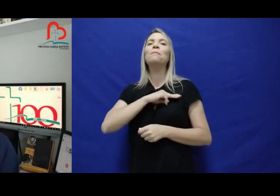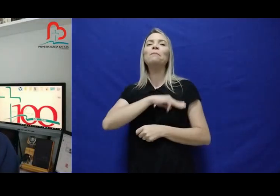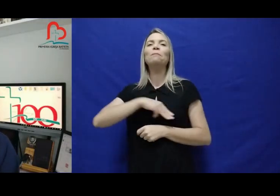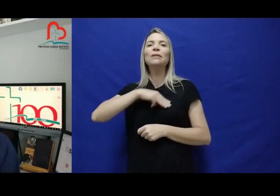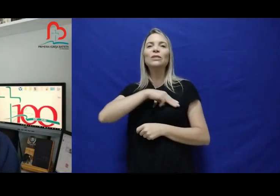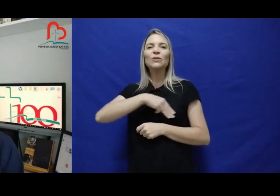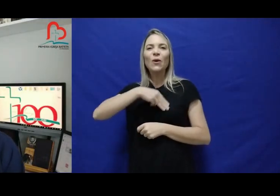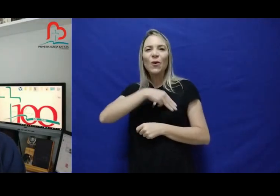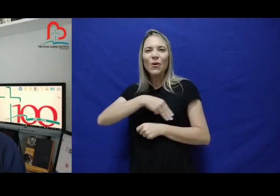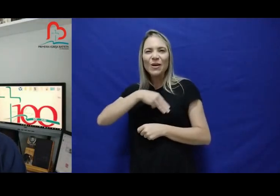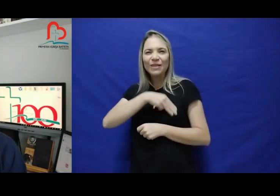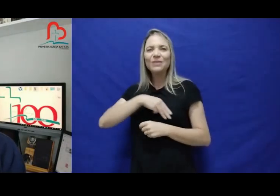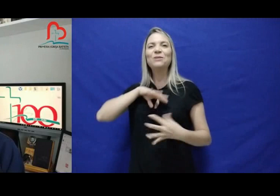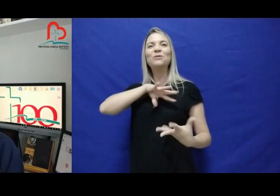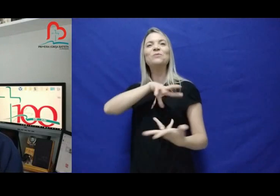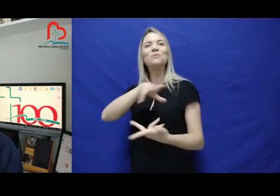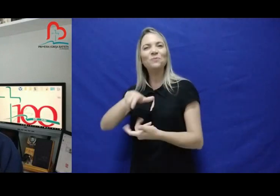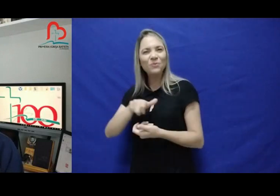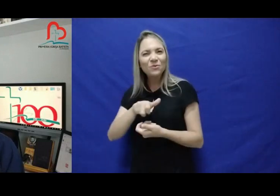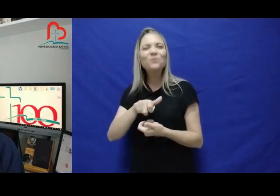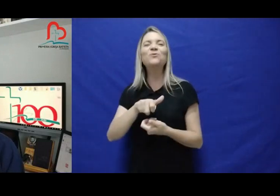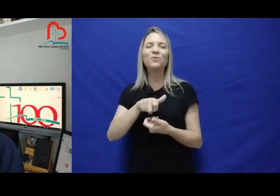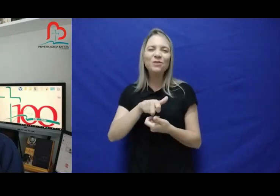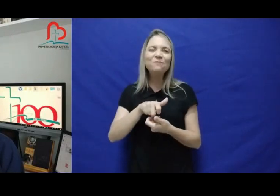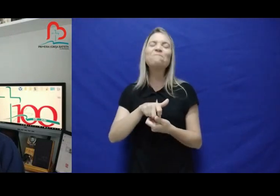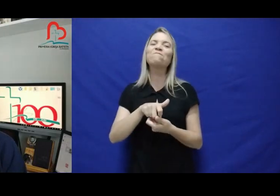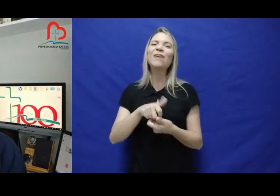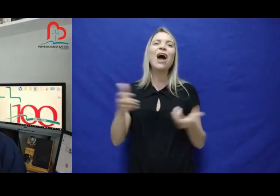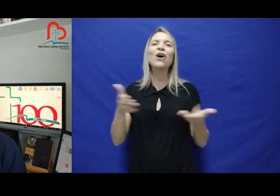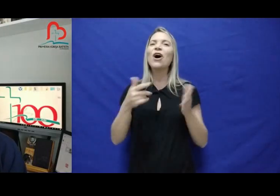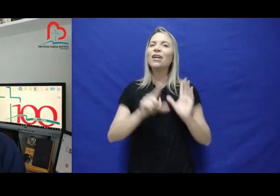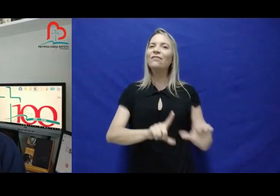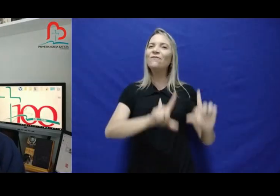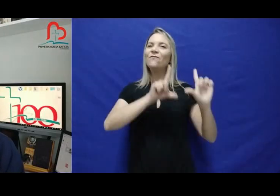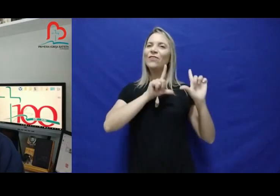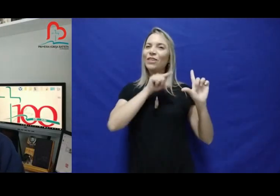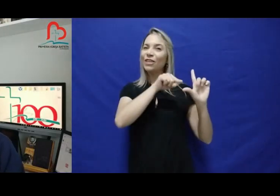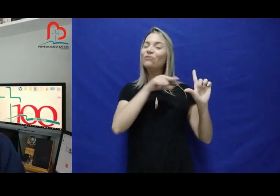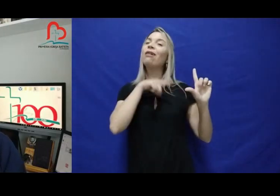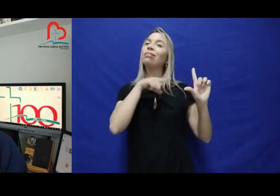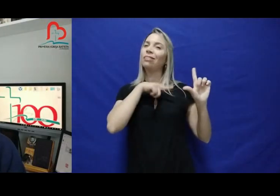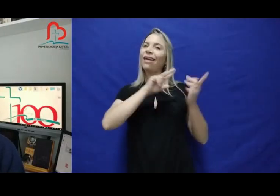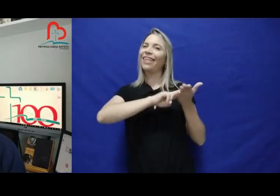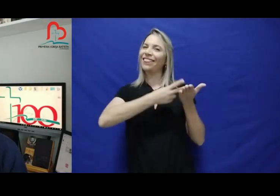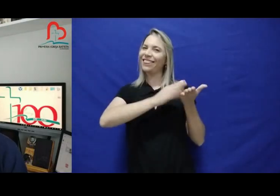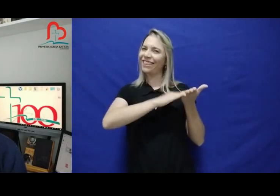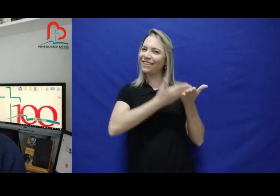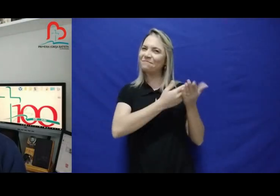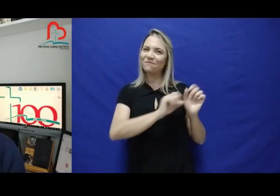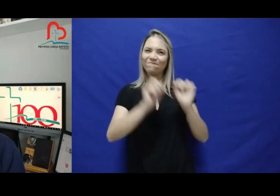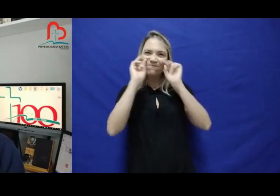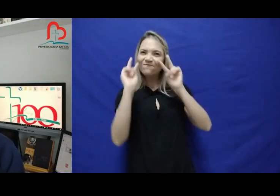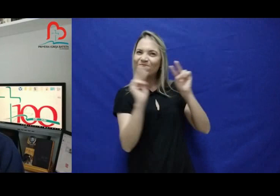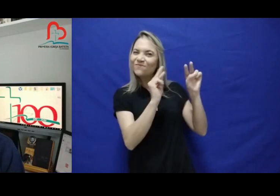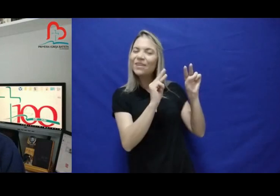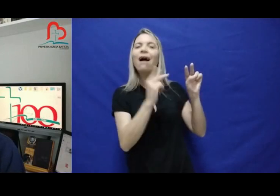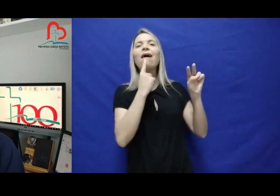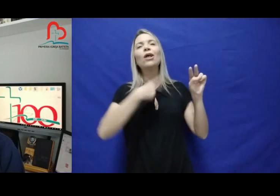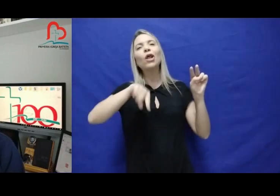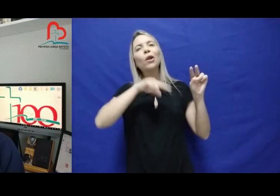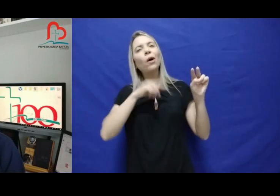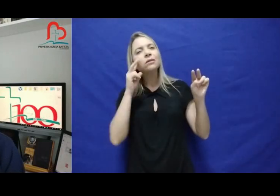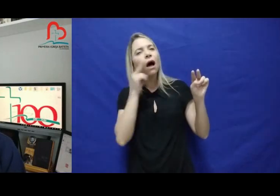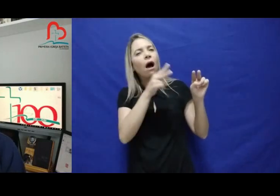mundiais. Nesse momento, nós teremos acesso a um vídeo missionário com mais desafios para que